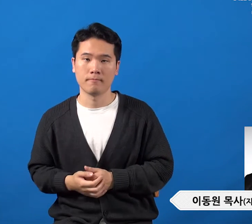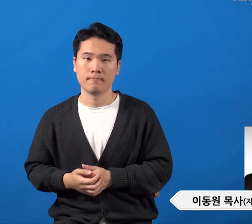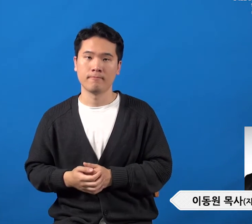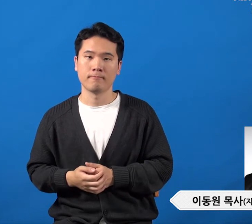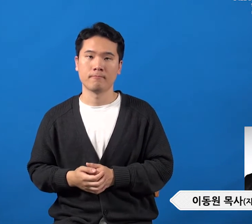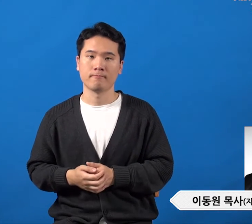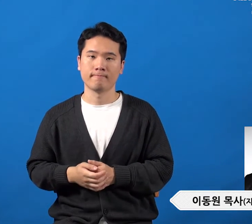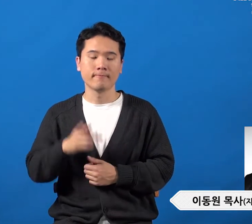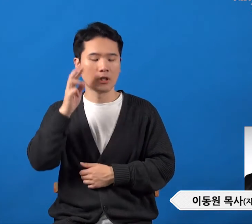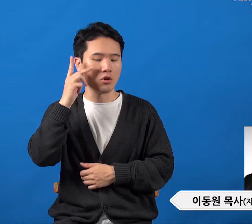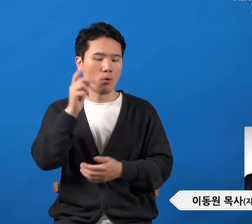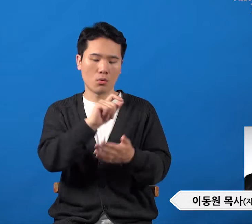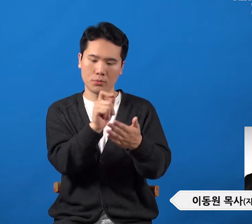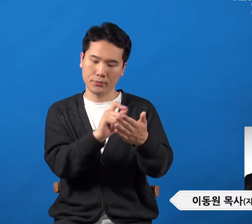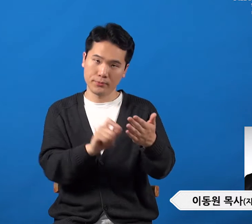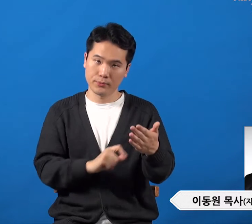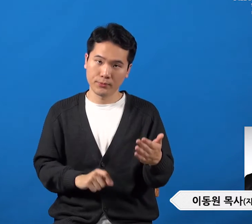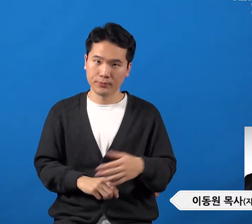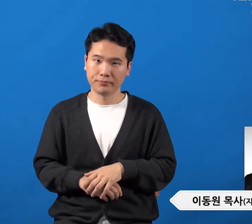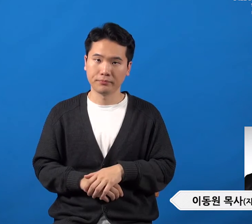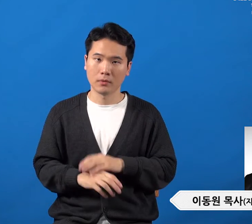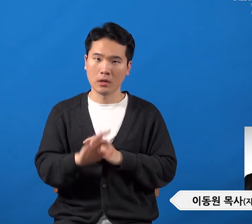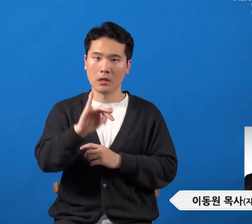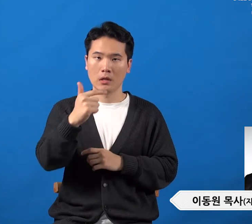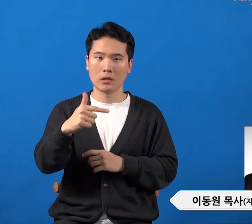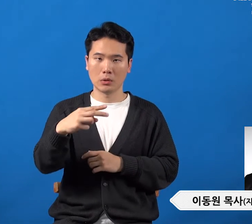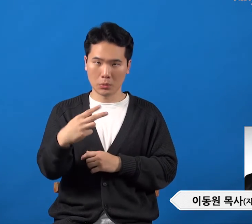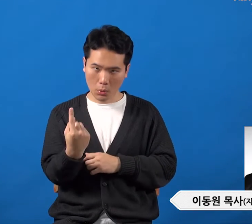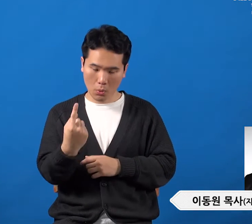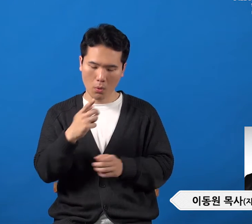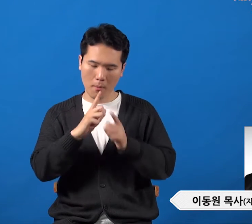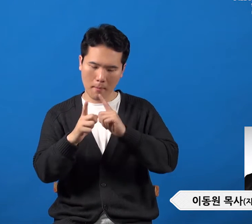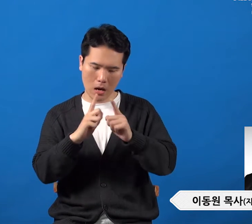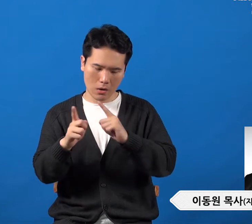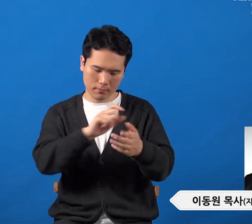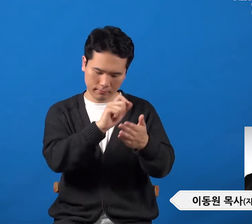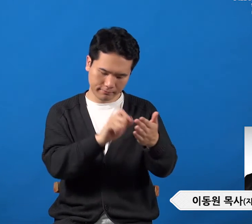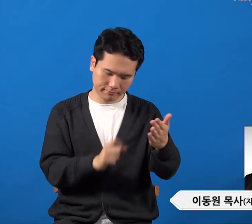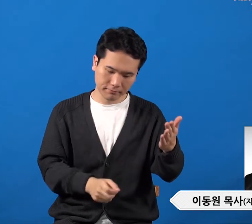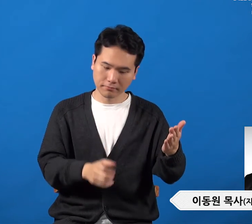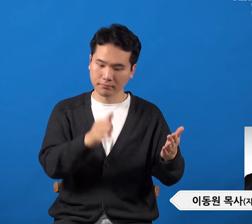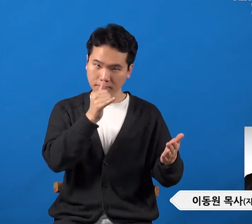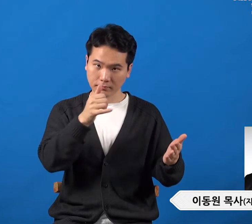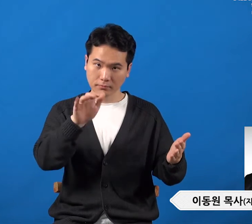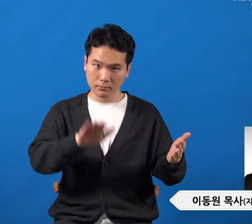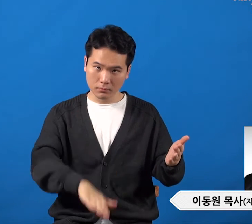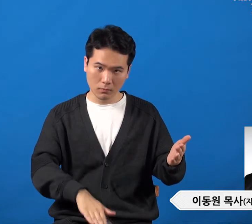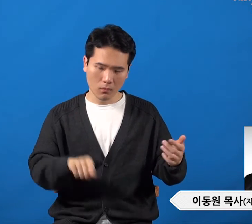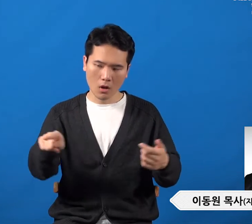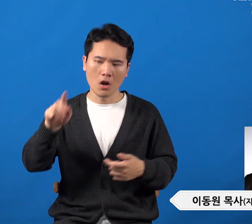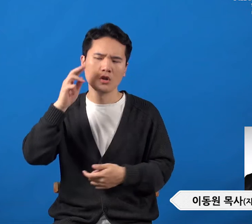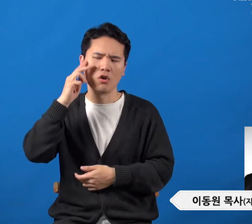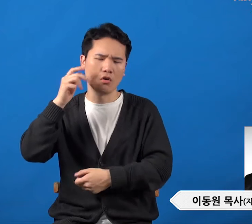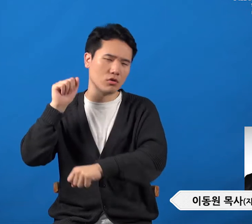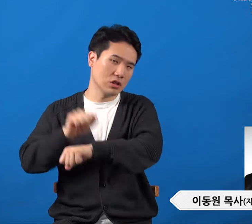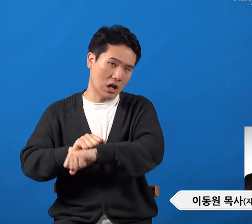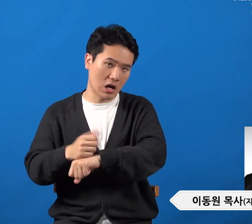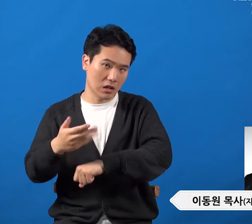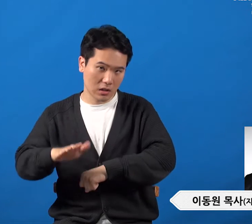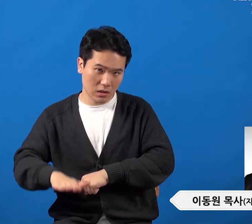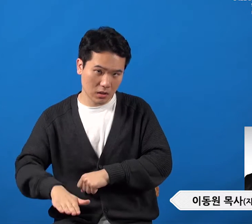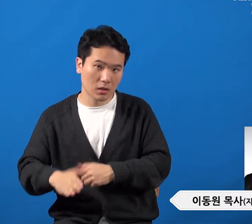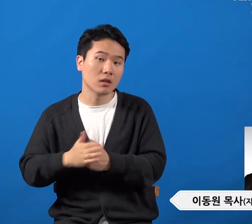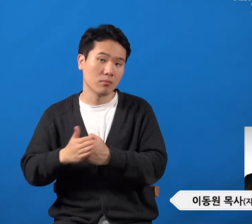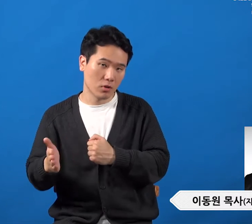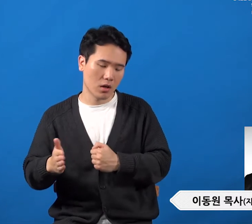원문, 이분이 영어로 썼습니다. 인도말로 산스크리트어로 썼지만 이분은 영어를 잘했기 때문에 영어로